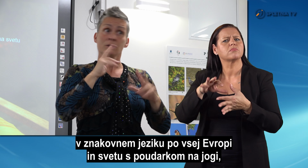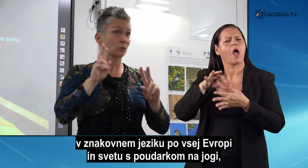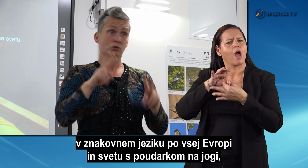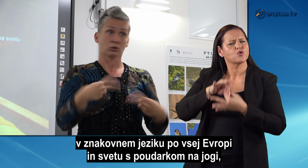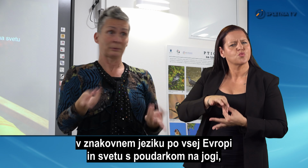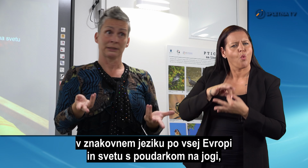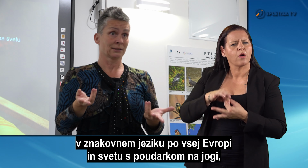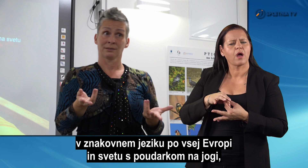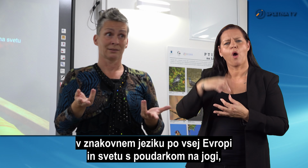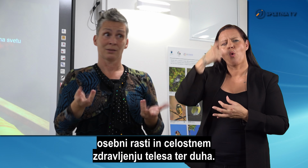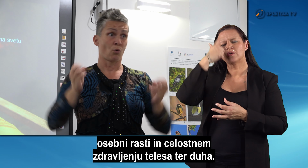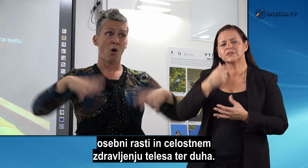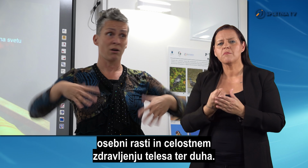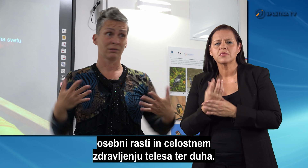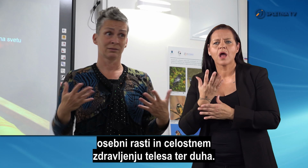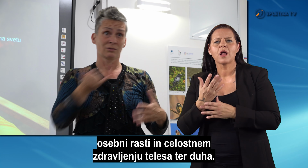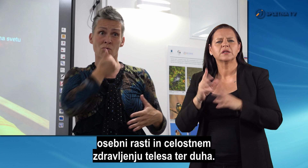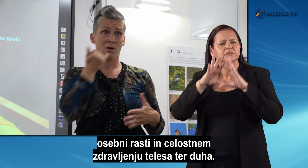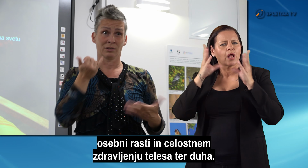celostnem zdravljenju telesa ter duha.